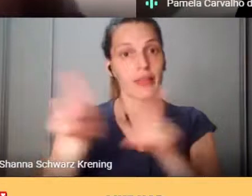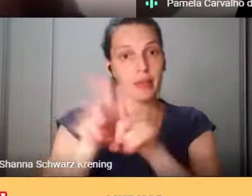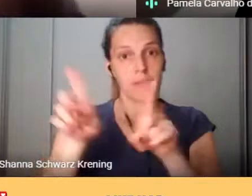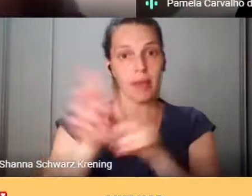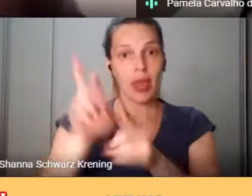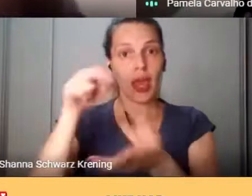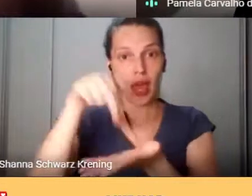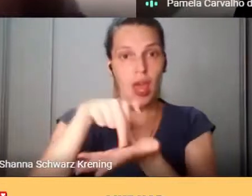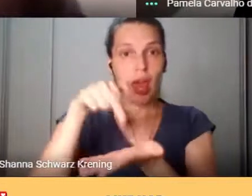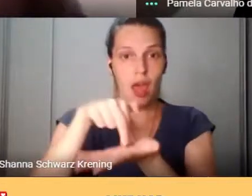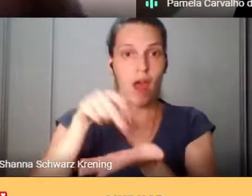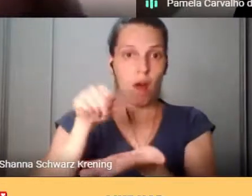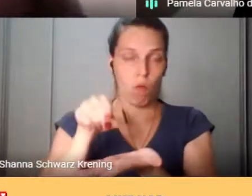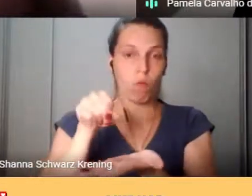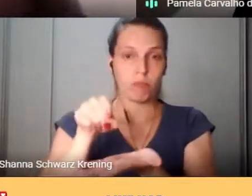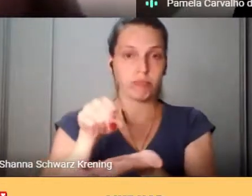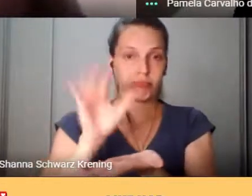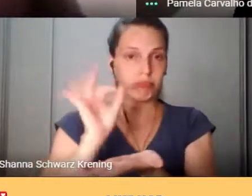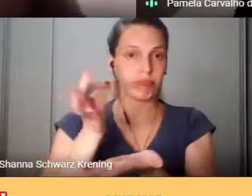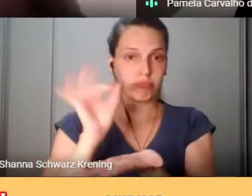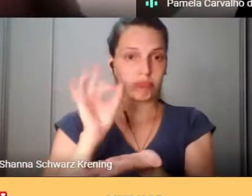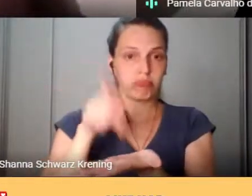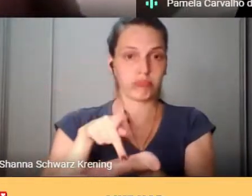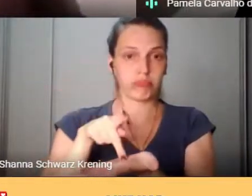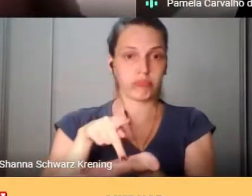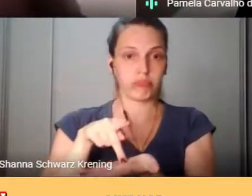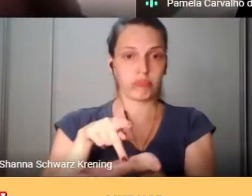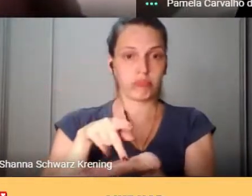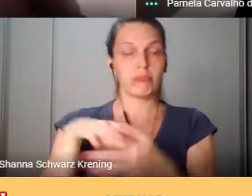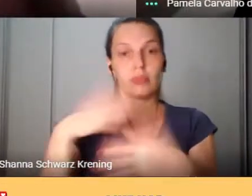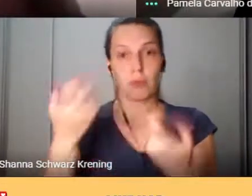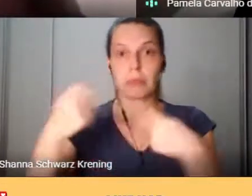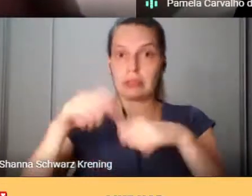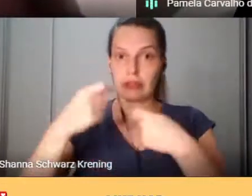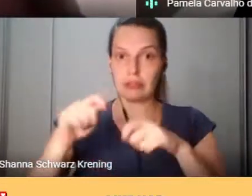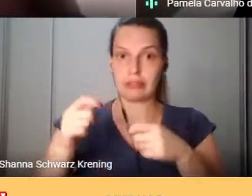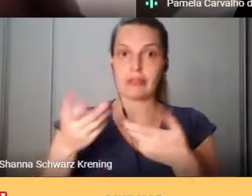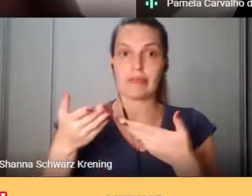né? E para isso elas têm que ser tratadas como tais, assim.